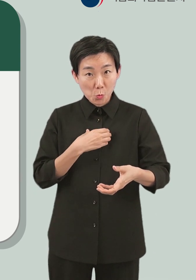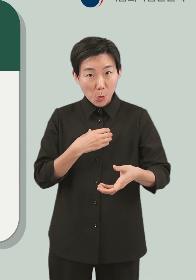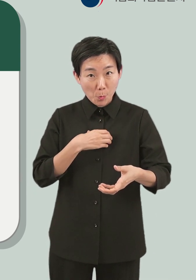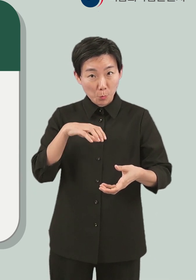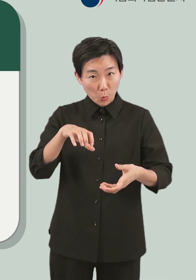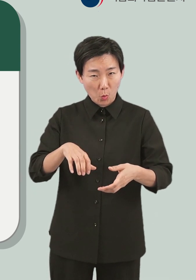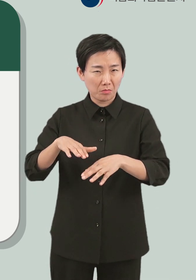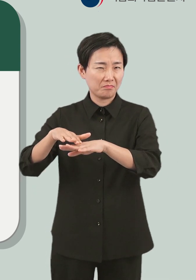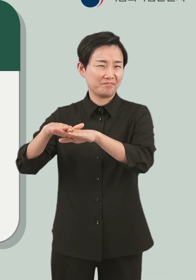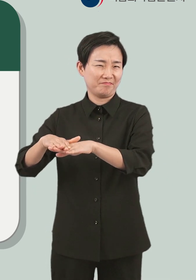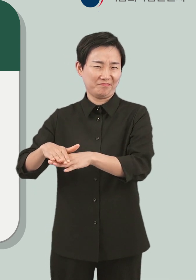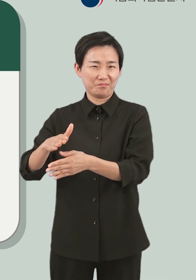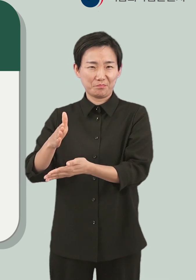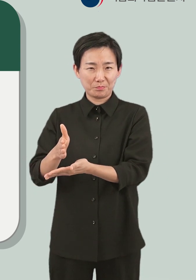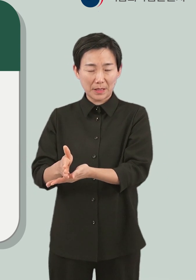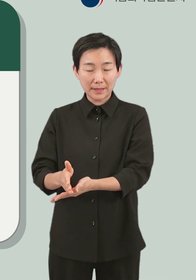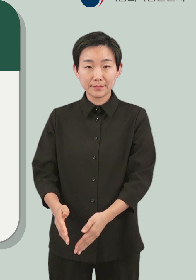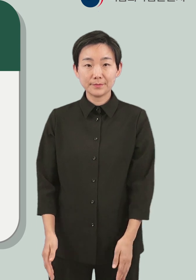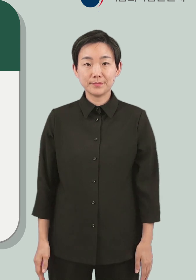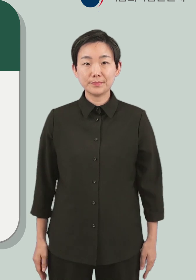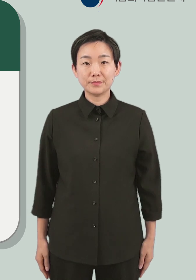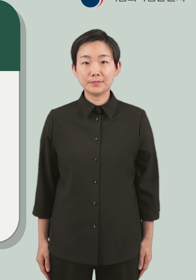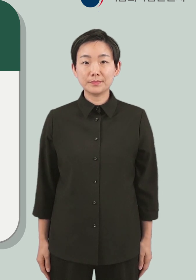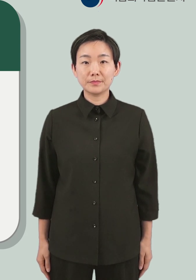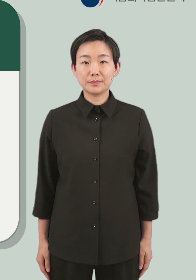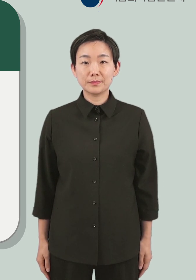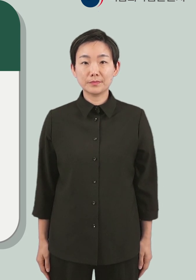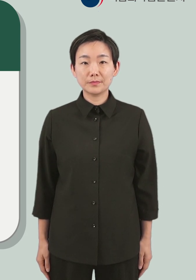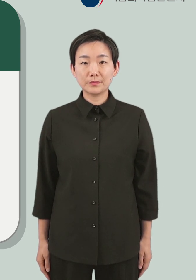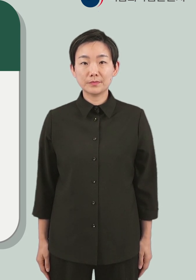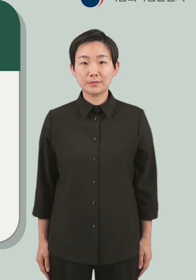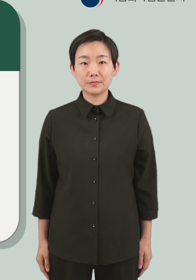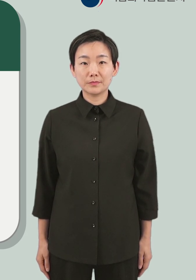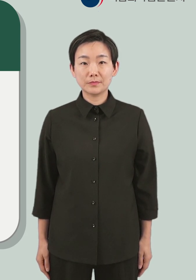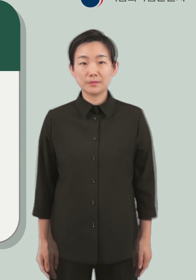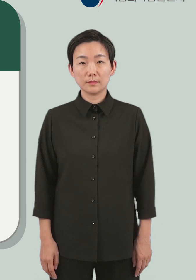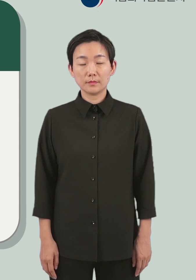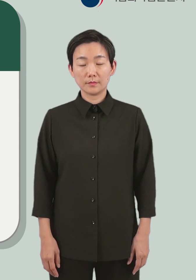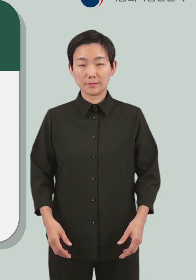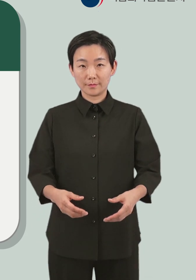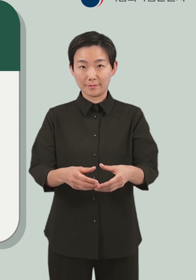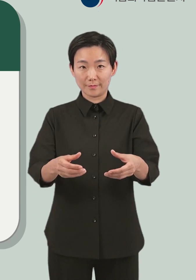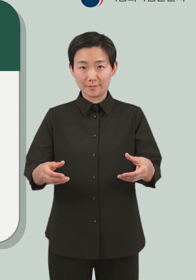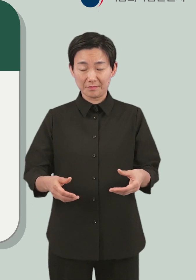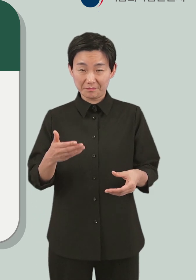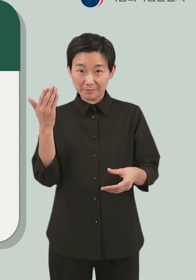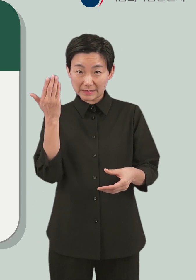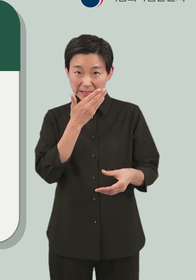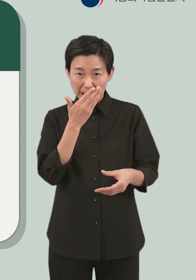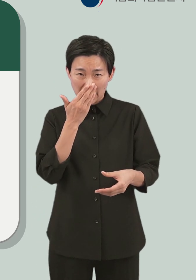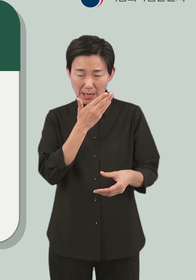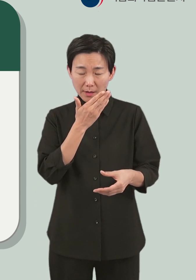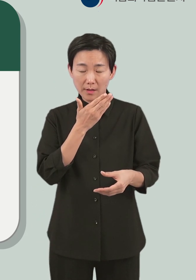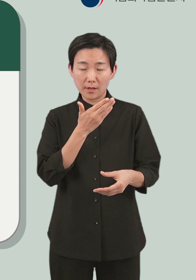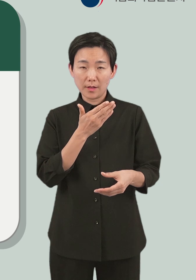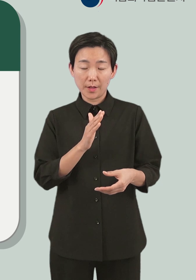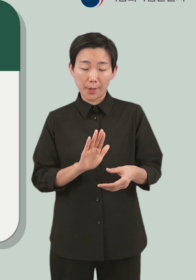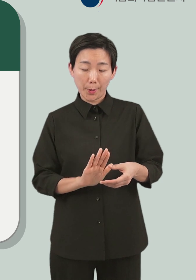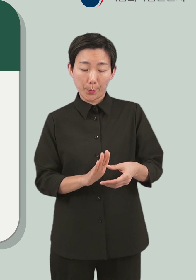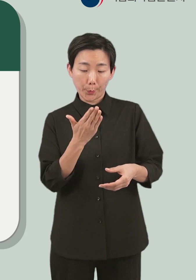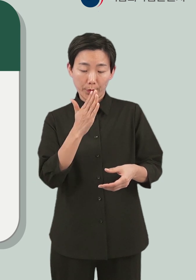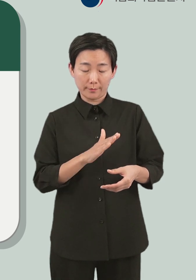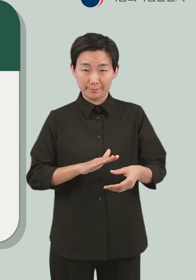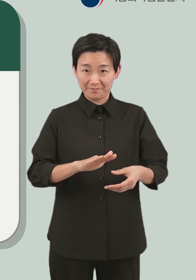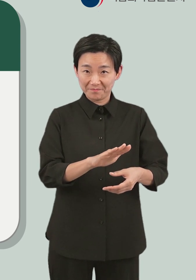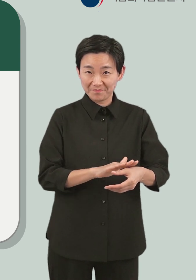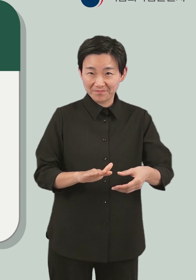곳, 먼지가 많은 곳, 표백제와 같은 식성 가스가 있는 곳에 보관하지 않아야 합니다. 진동이나 충격이